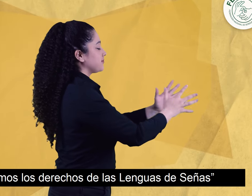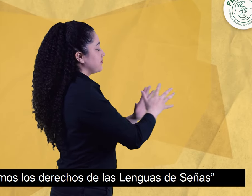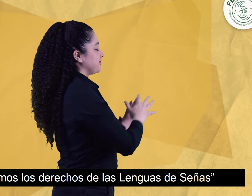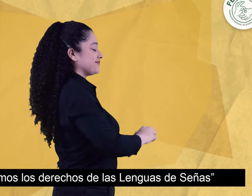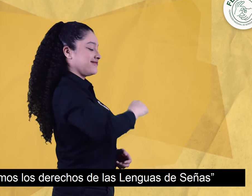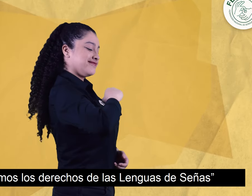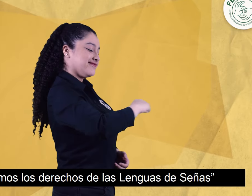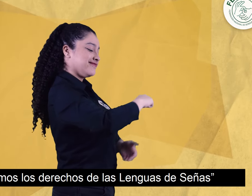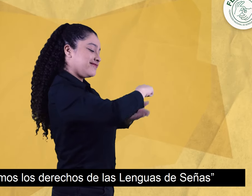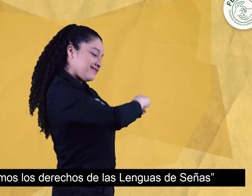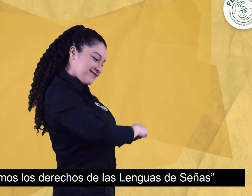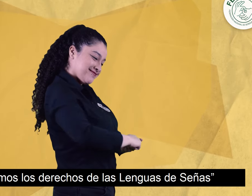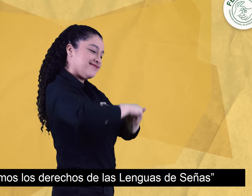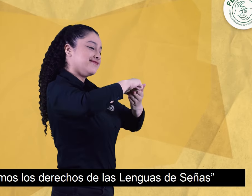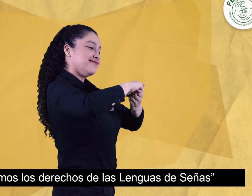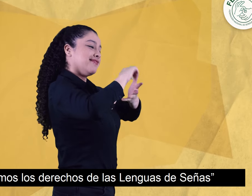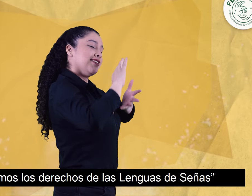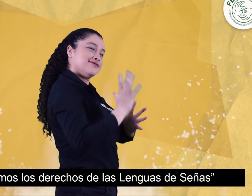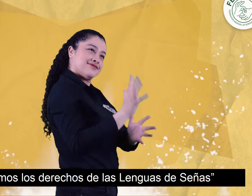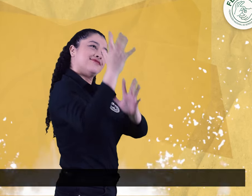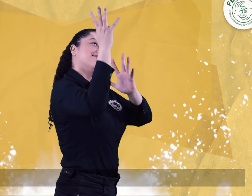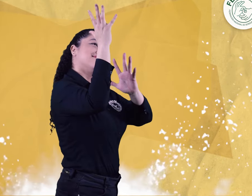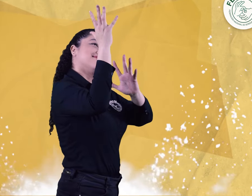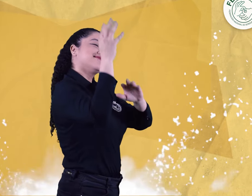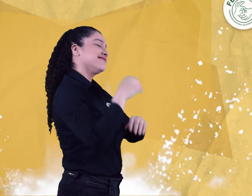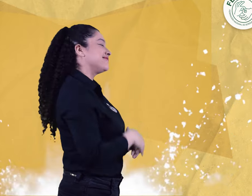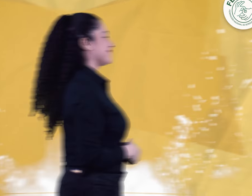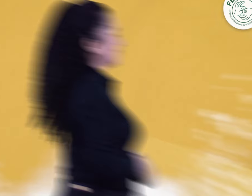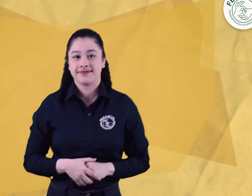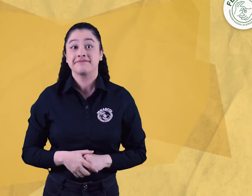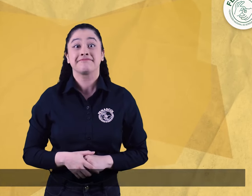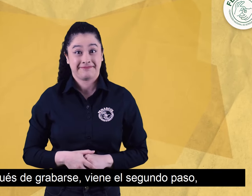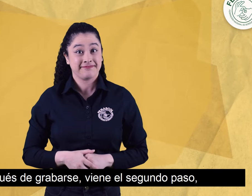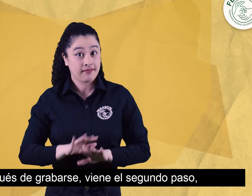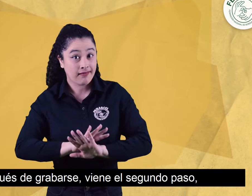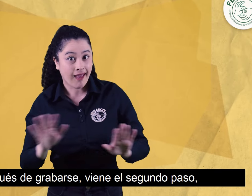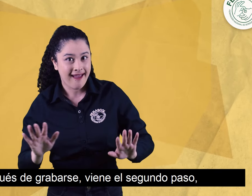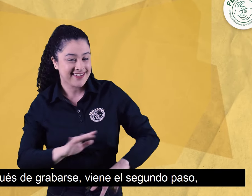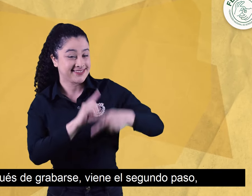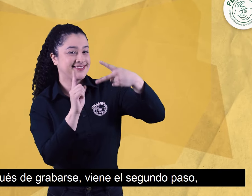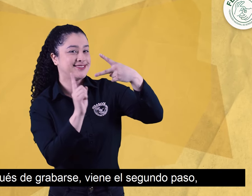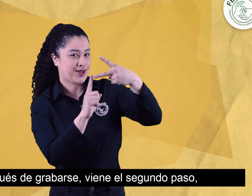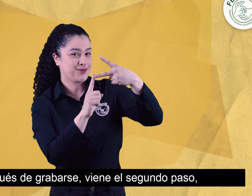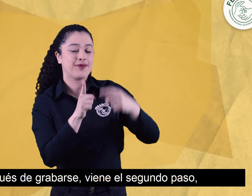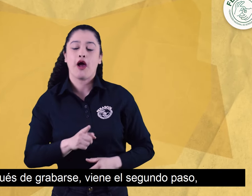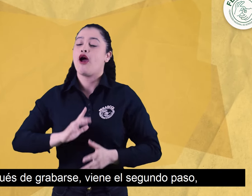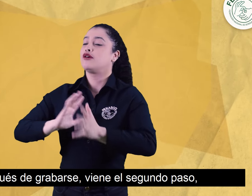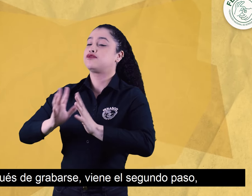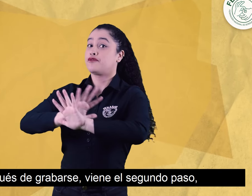los derechos de las lenguas de señas después de grabarse viene el segundo paso